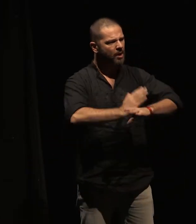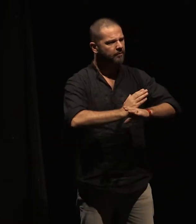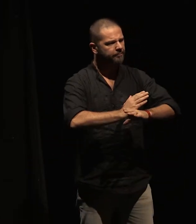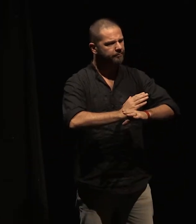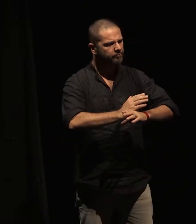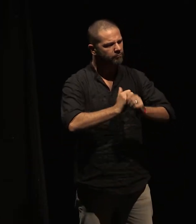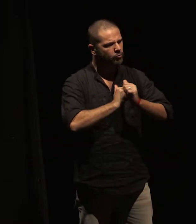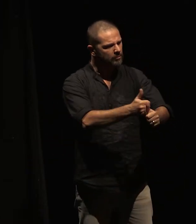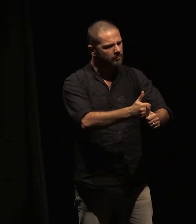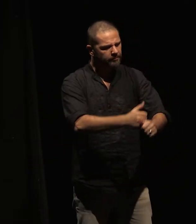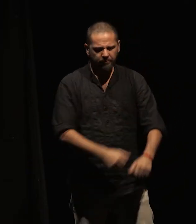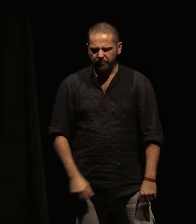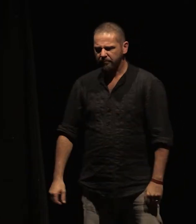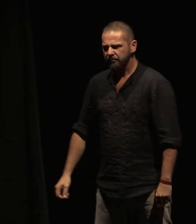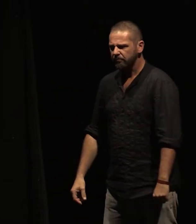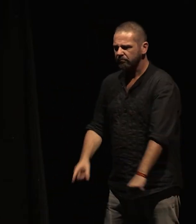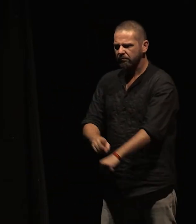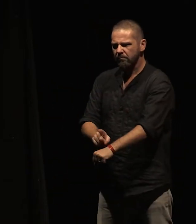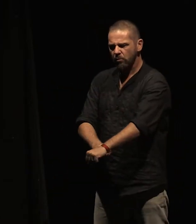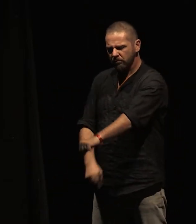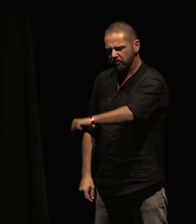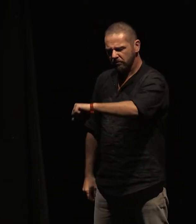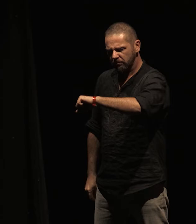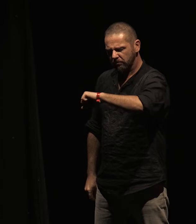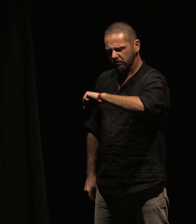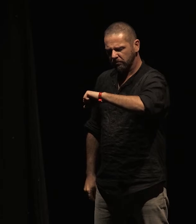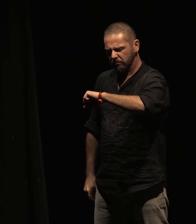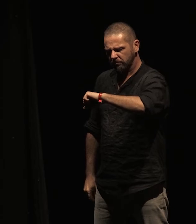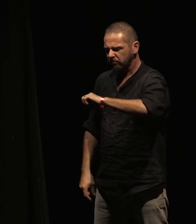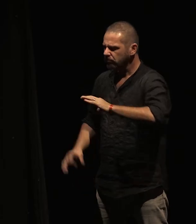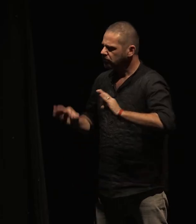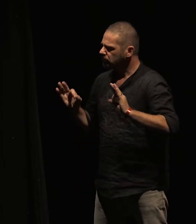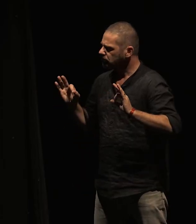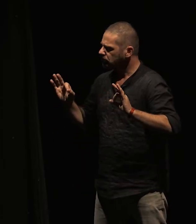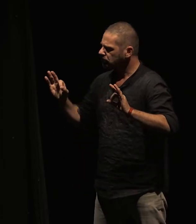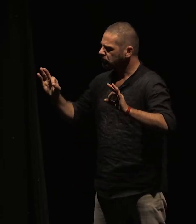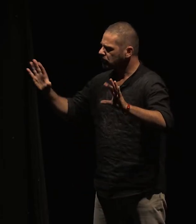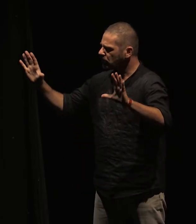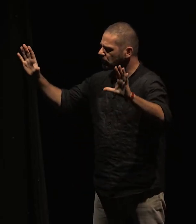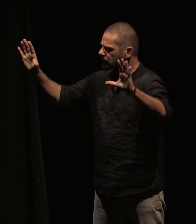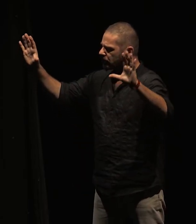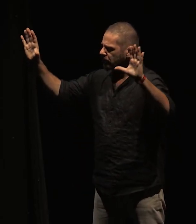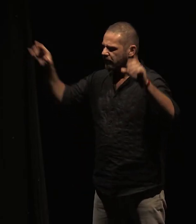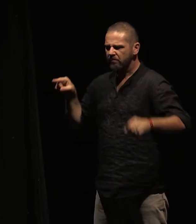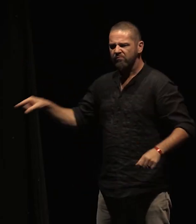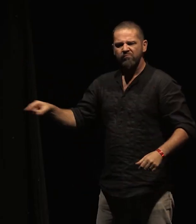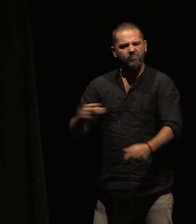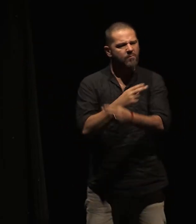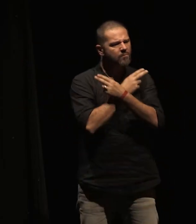J'ai regardé ma montre, doucement, nous avons le temps. L'orca a alors dit, je n